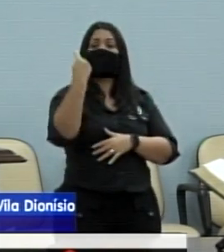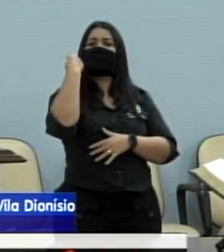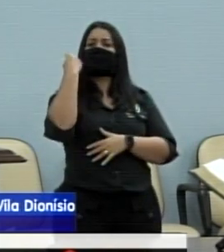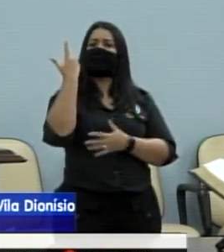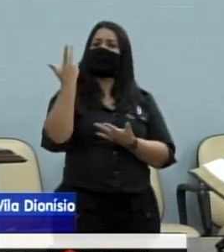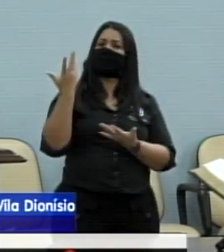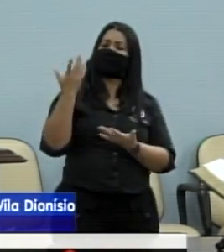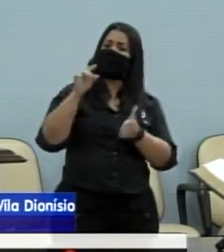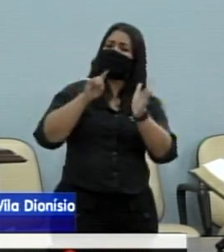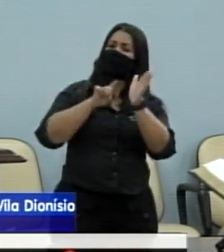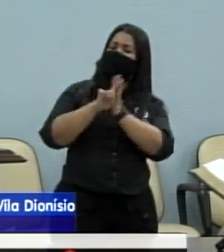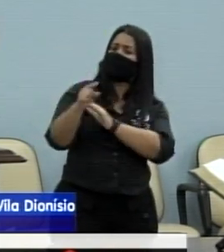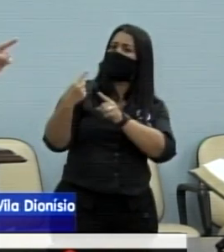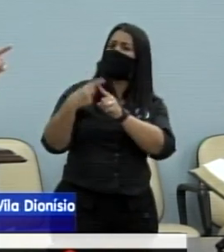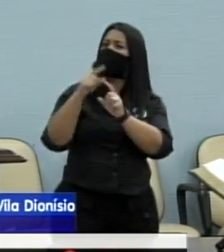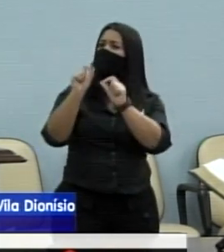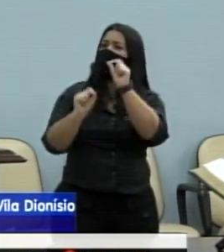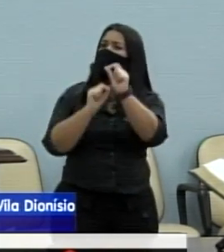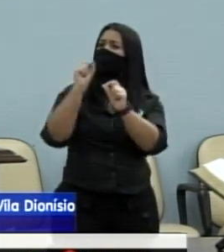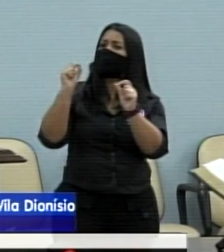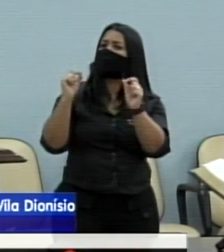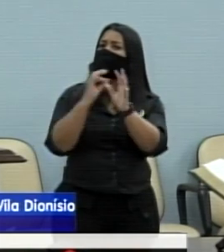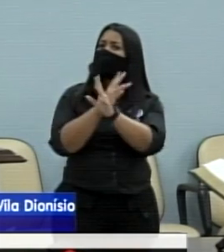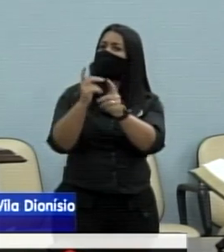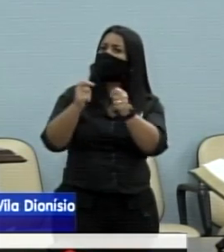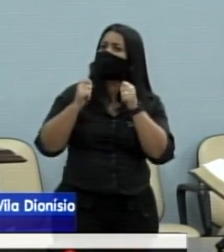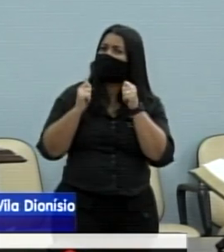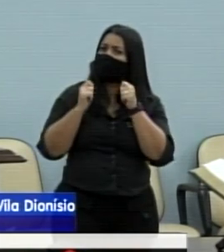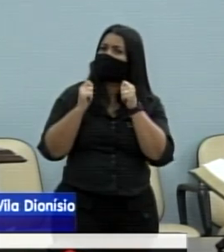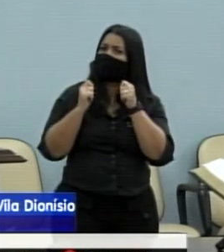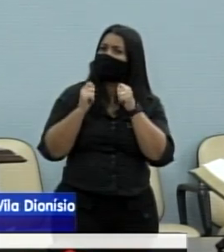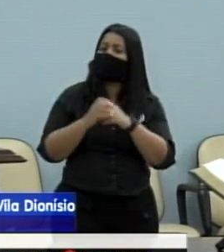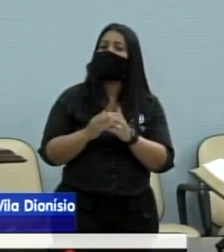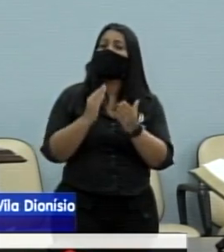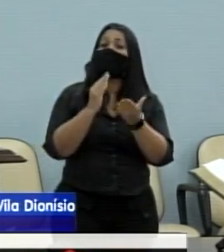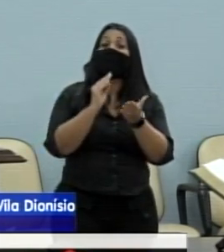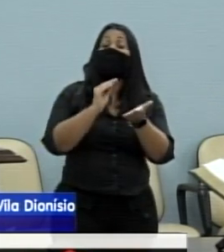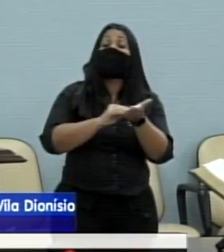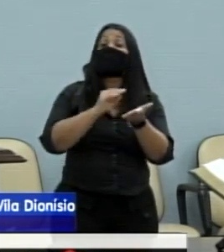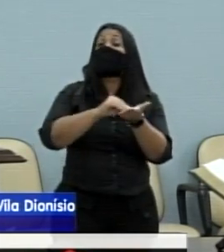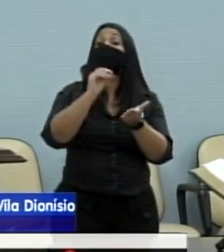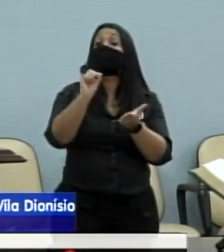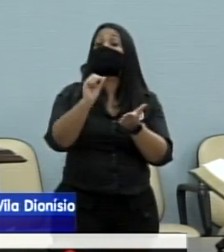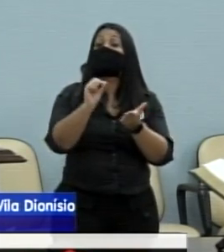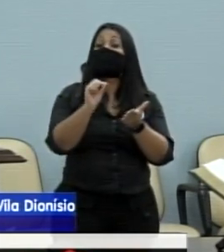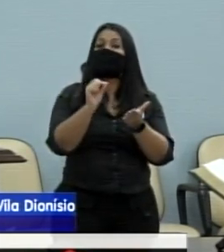questionando o lockdown, questionando a falta de escalonamento no transporte público,